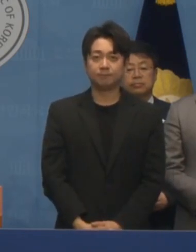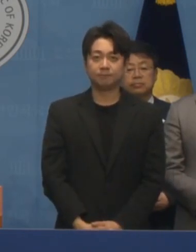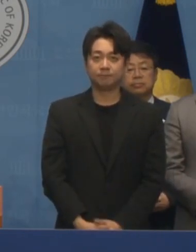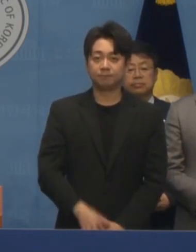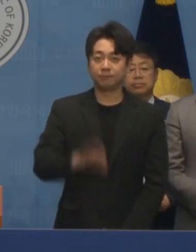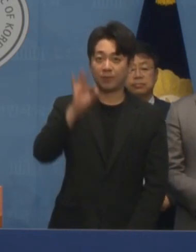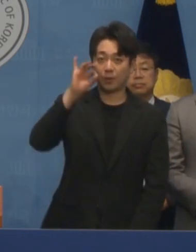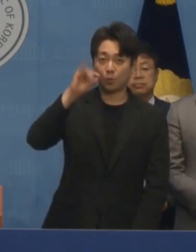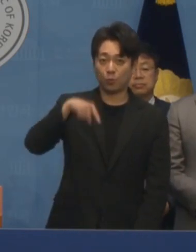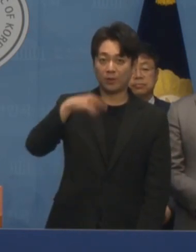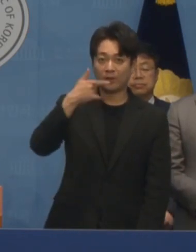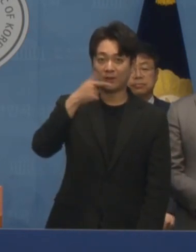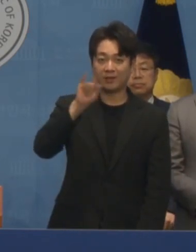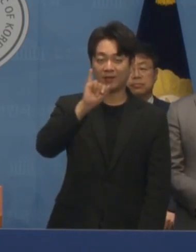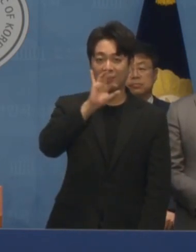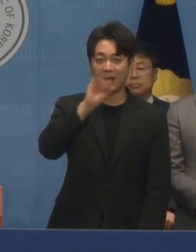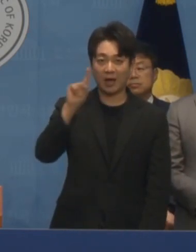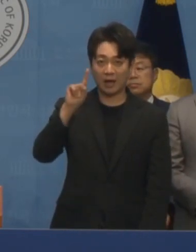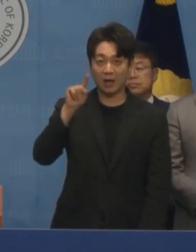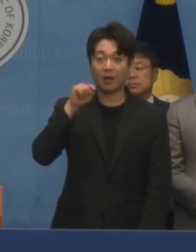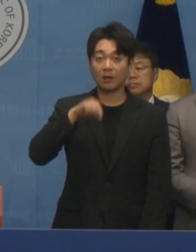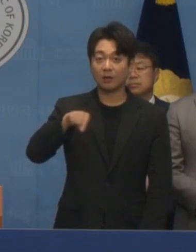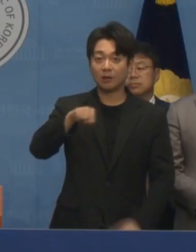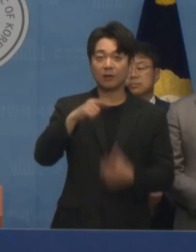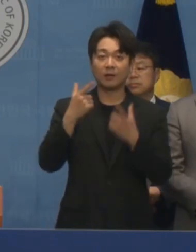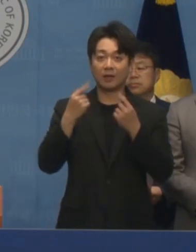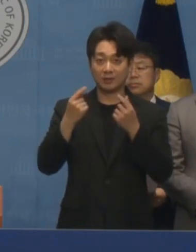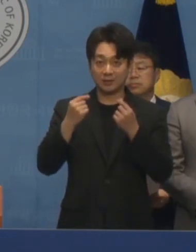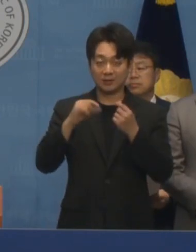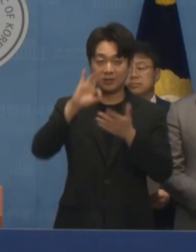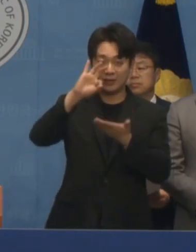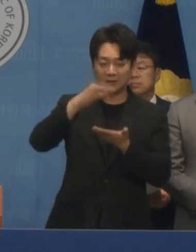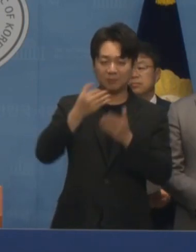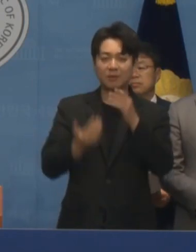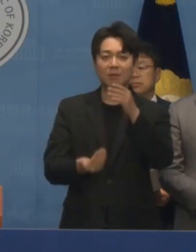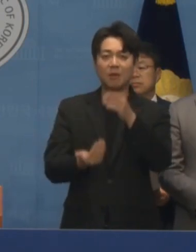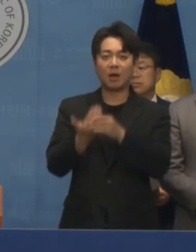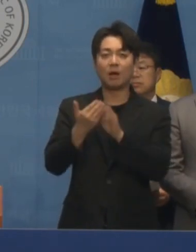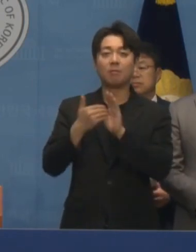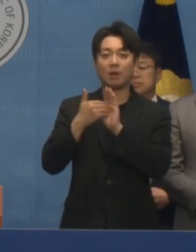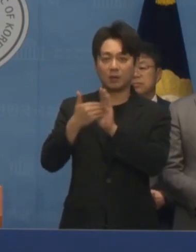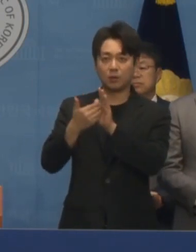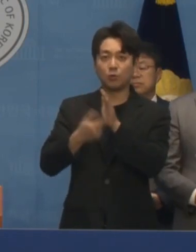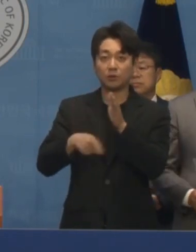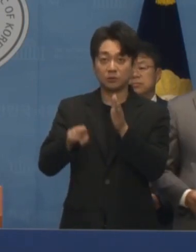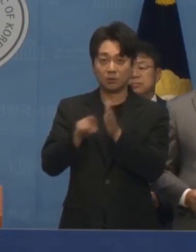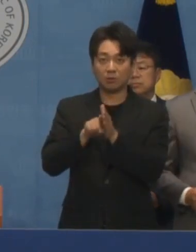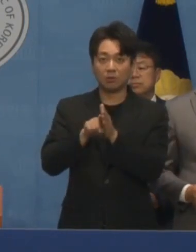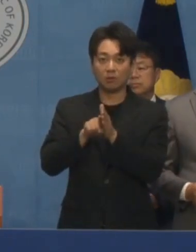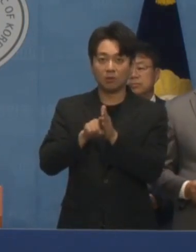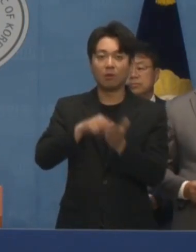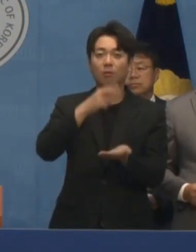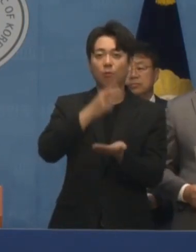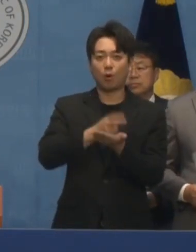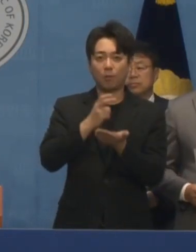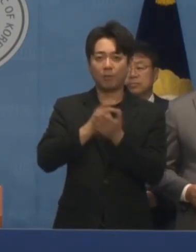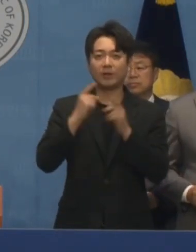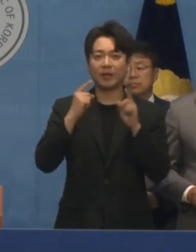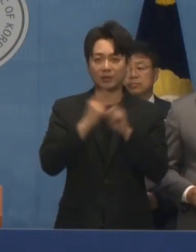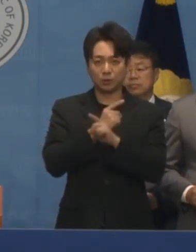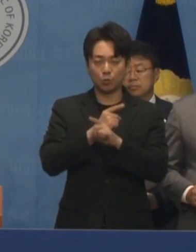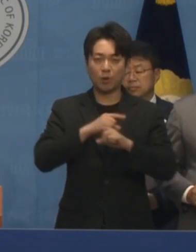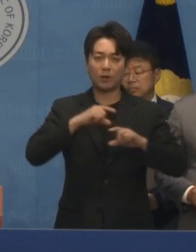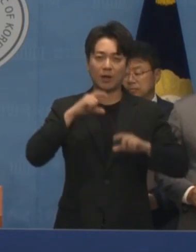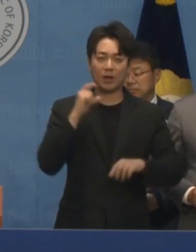대유 위니아 그룹 같은 임금체불 사태가 이 땅에서 발생하지 않도록 한국노총은 법 개정을 비롯한 더욱 강력한 투쟁을